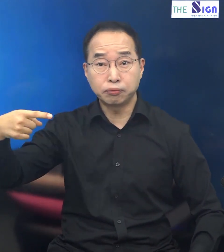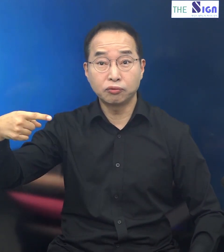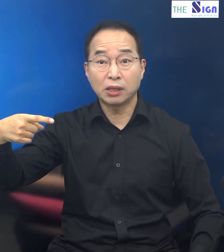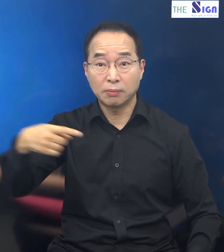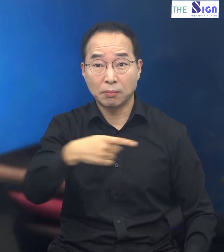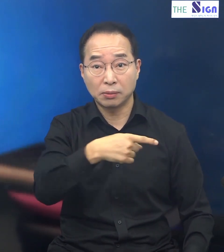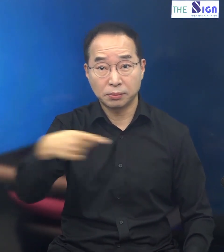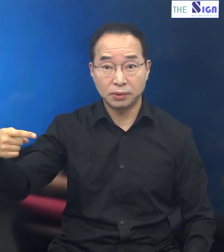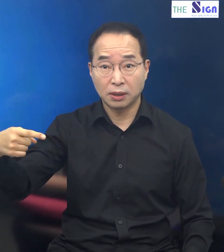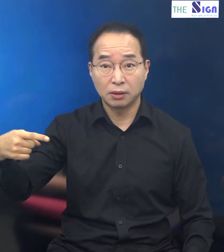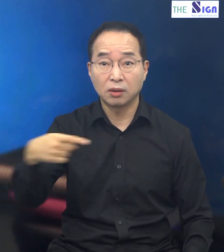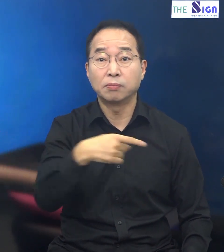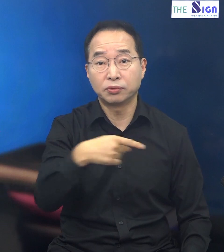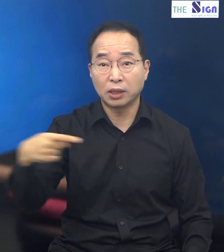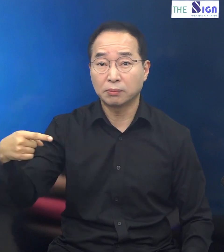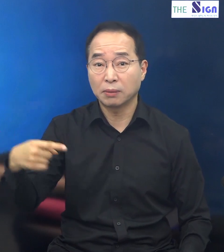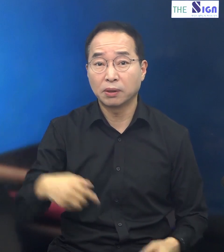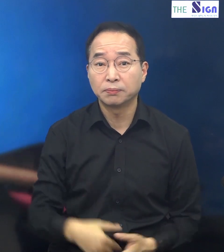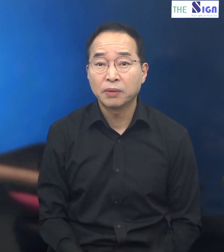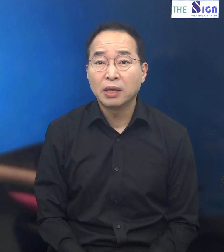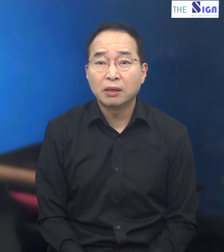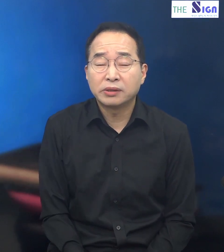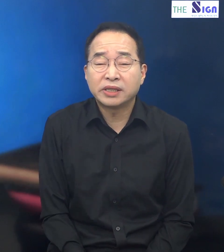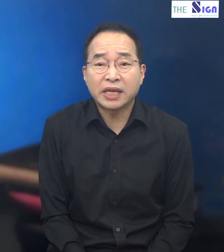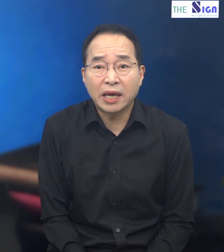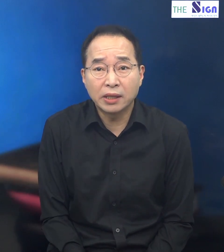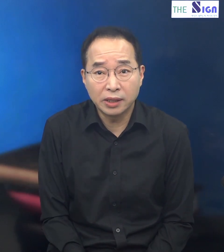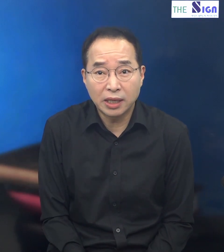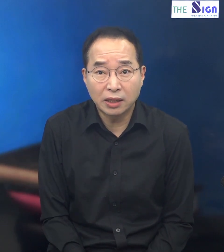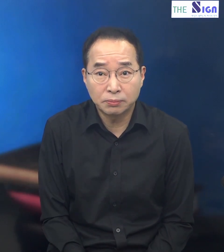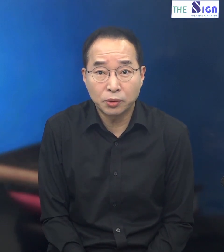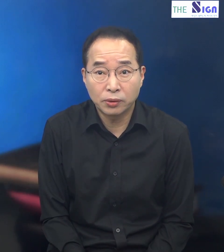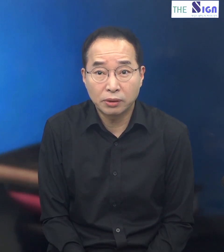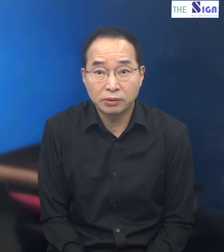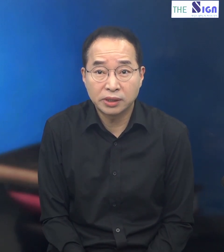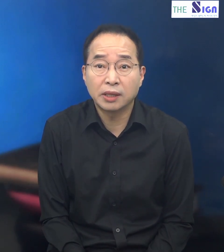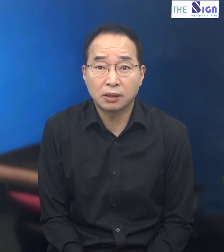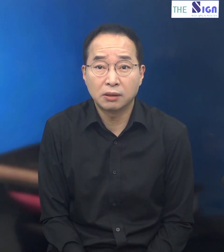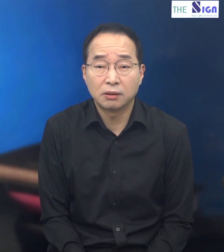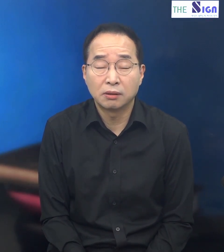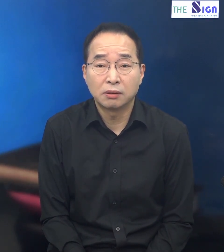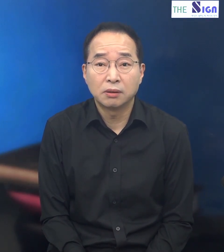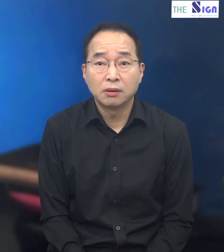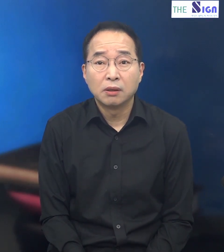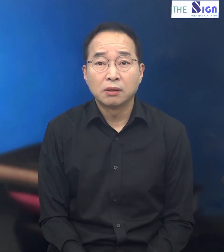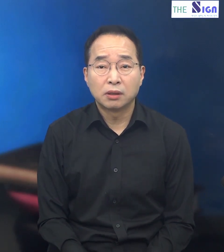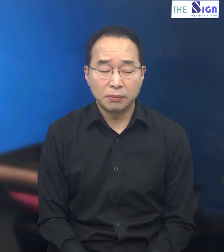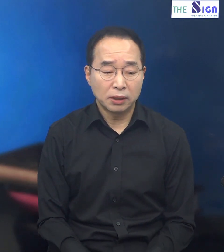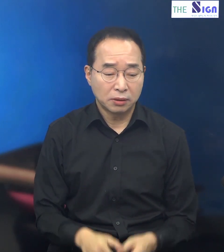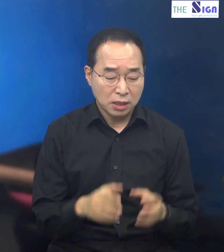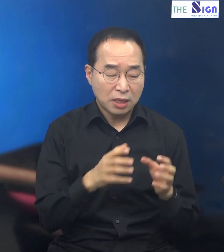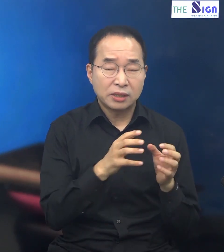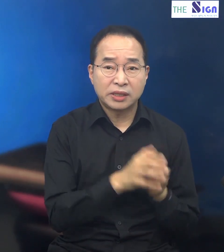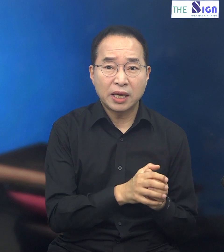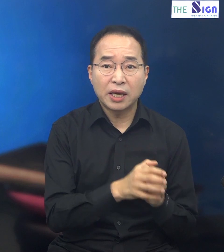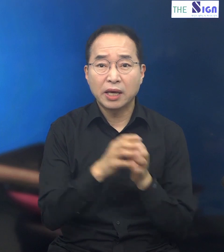가는 방법입니다. 옆으로 가는 방법. 이걸 제일이라는 표현이에요. 제일. 그러면